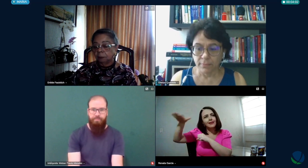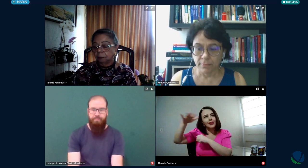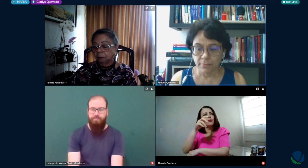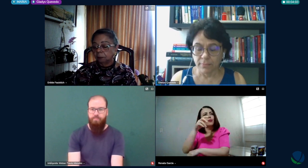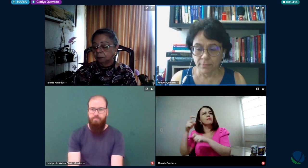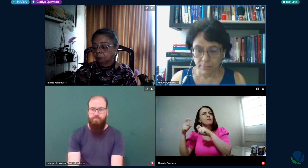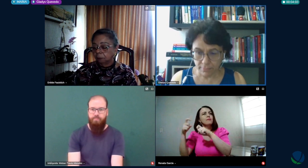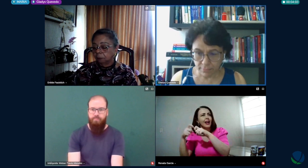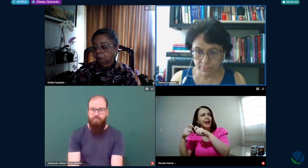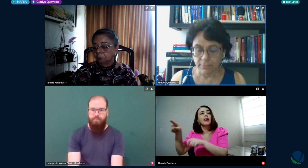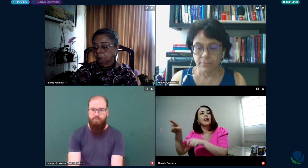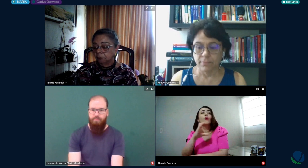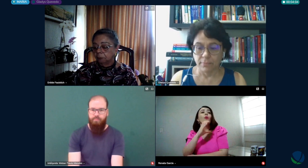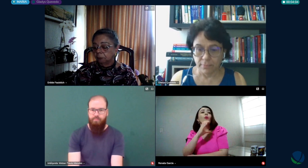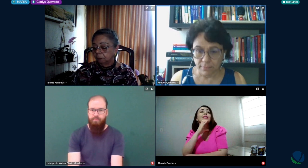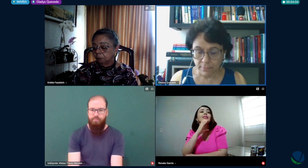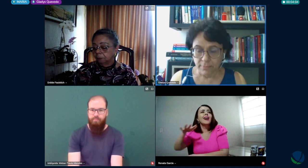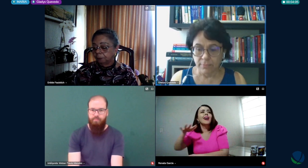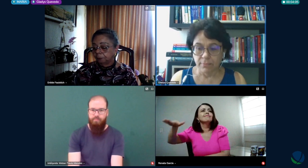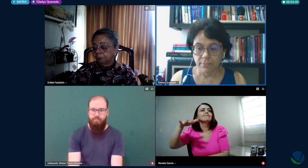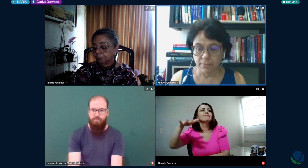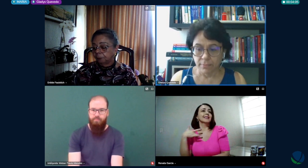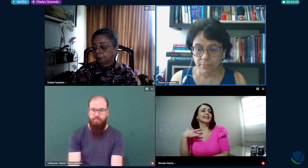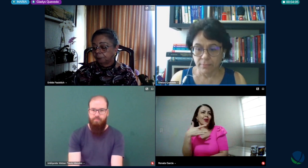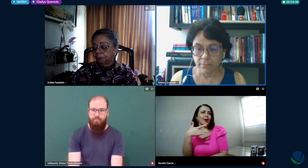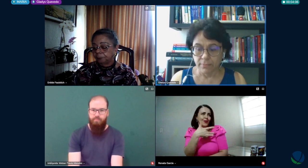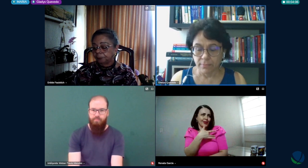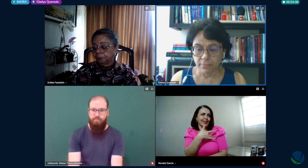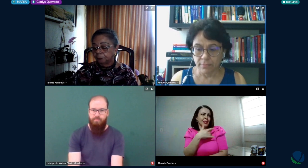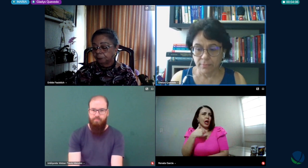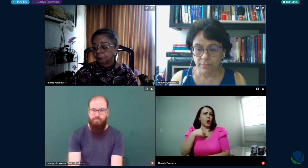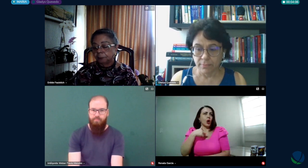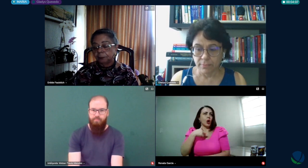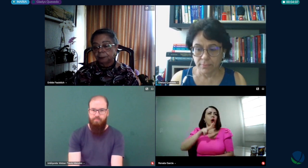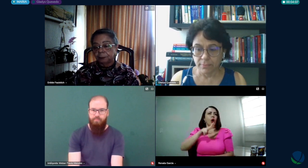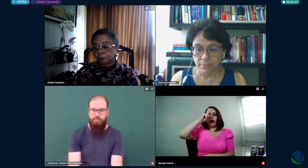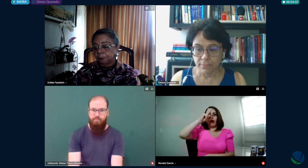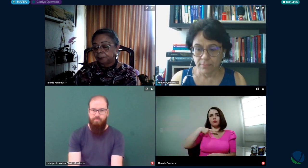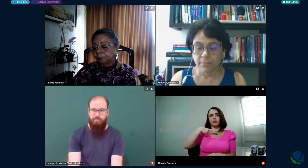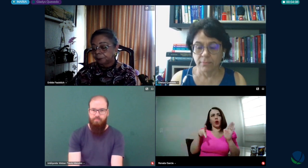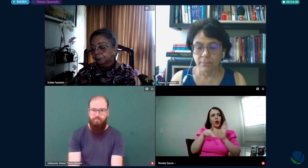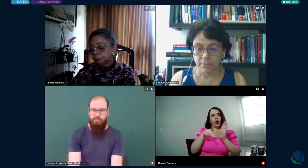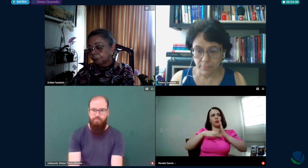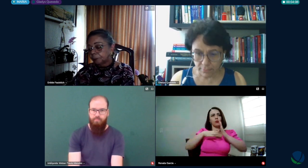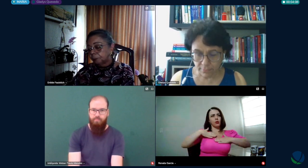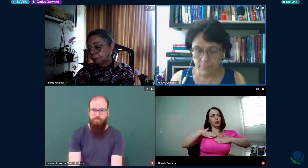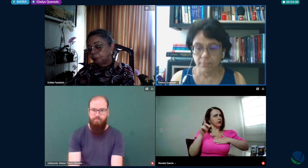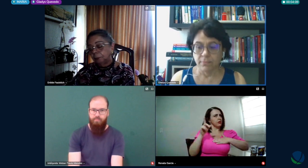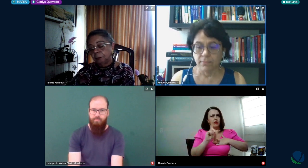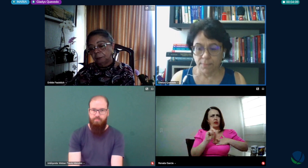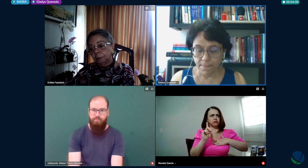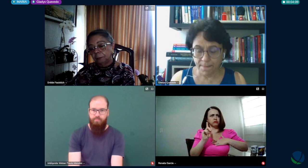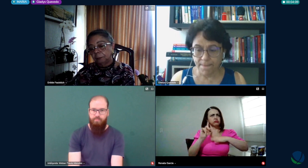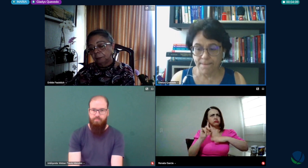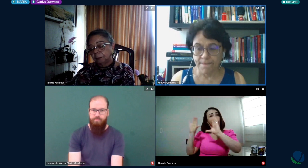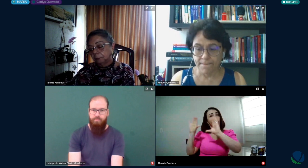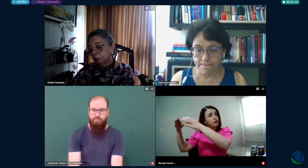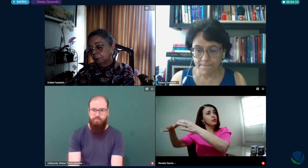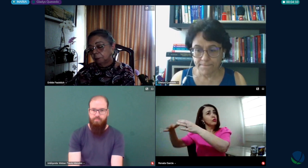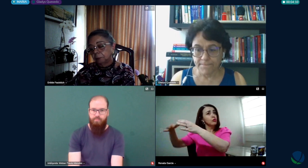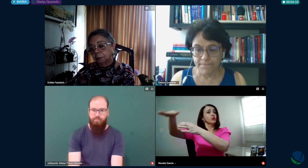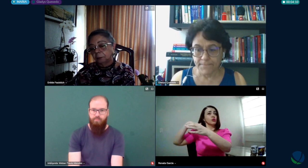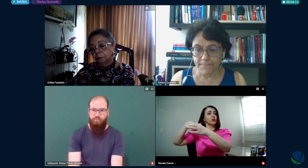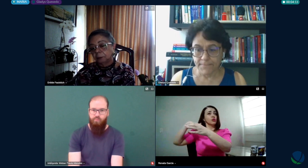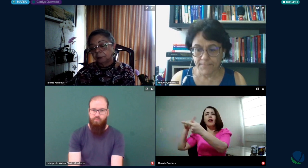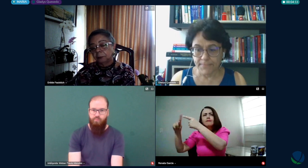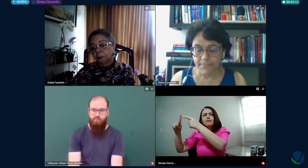sejam representados, que contenham representatividade da área, porque não adianta